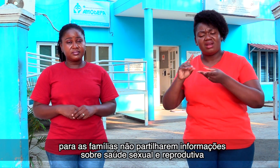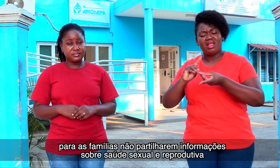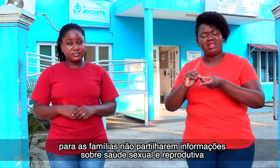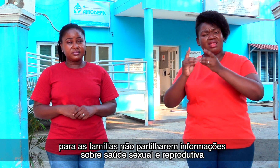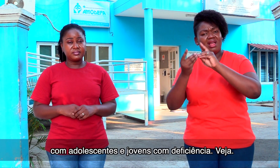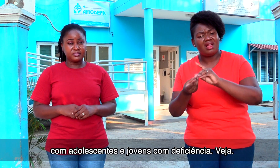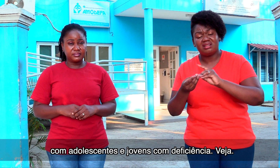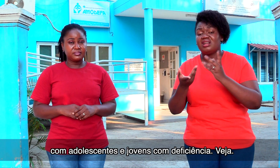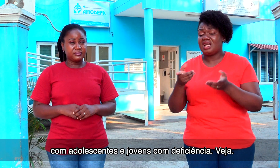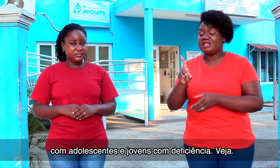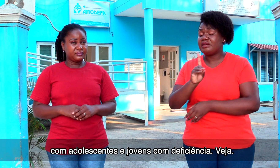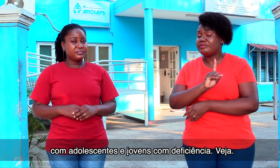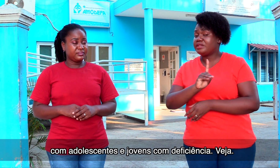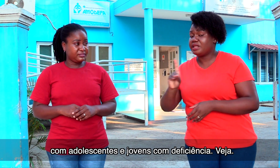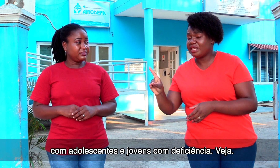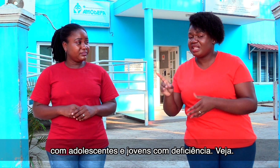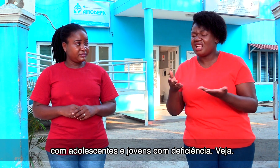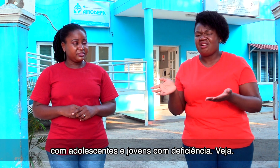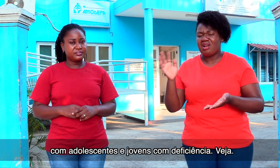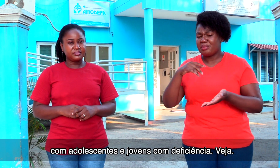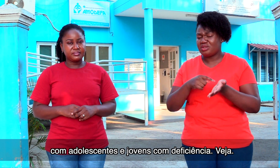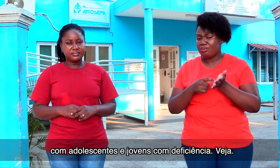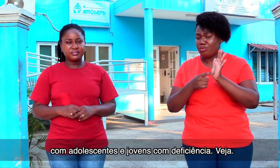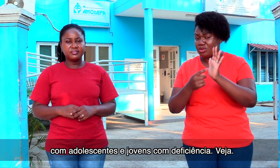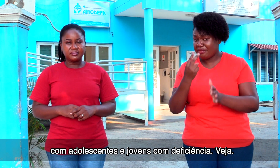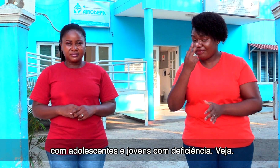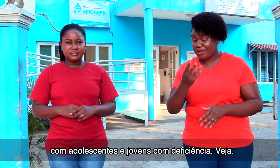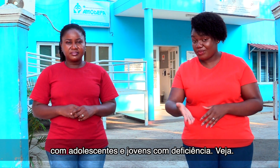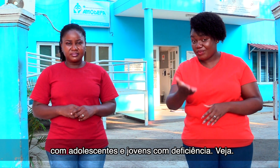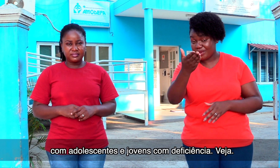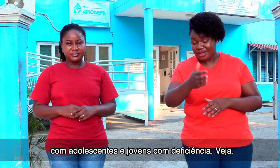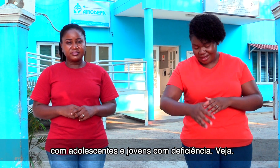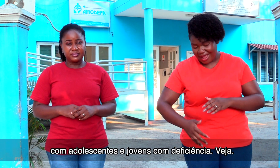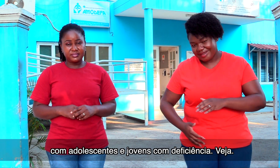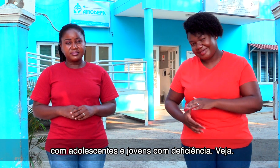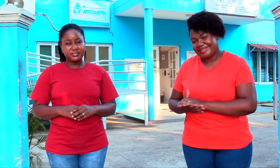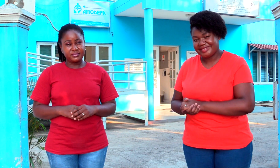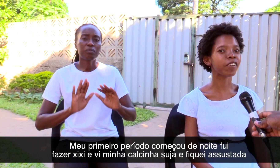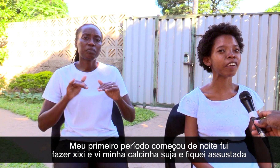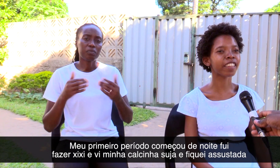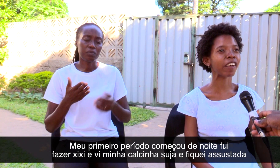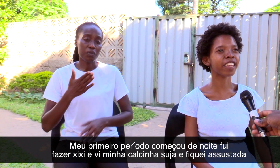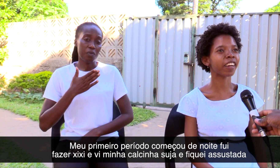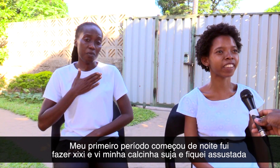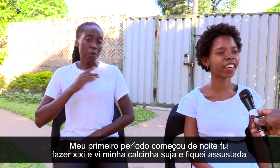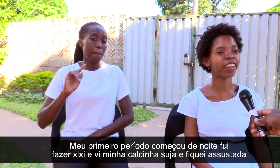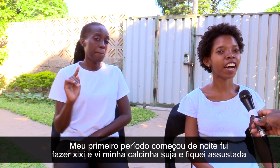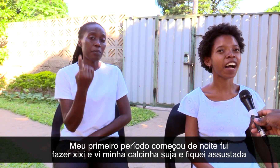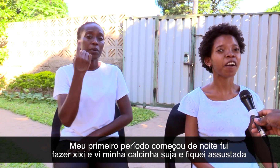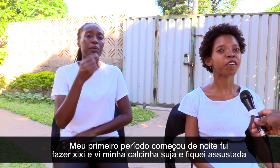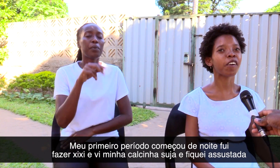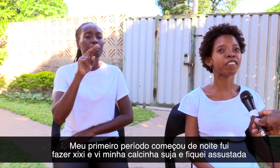e reprodutiva com adolescentes e jovens com deficiência. Veja. No primeiro